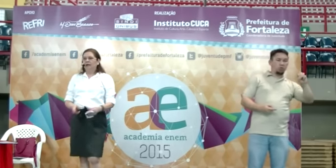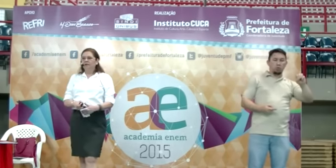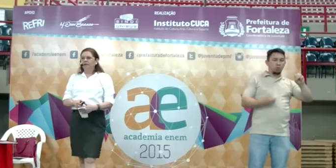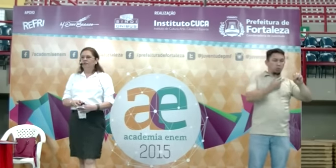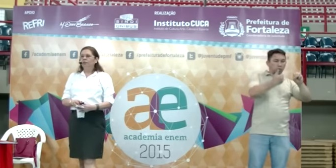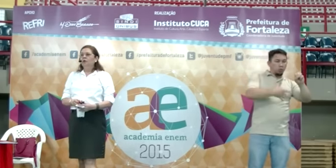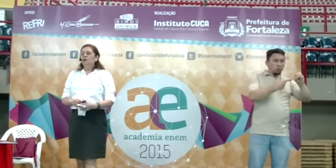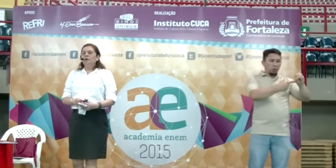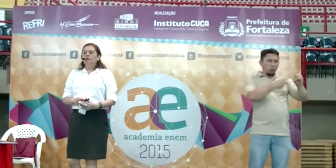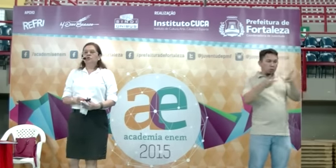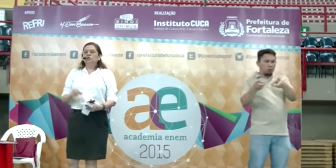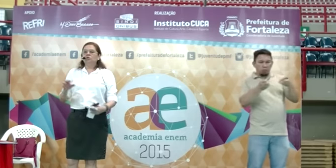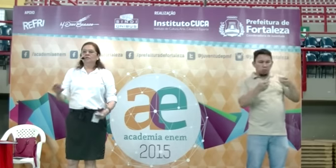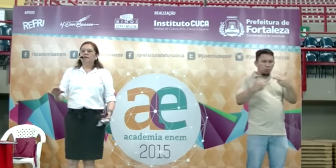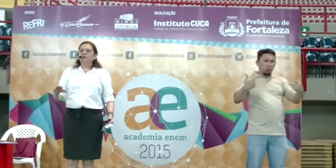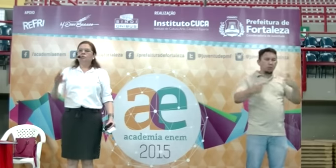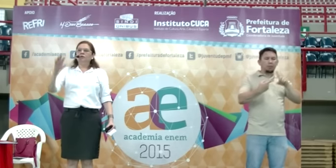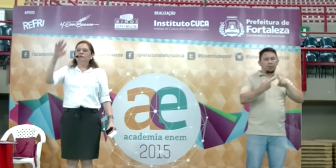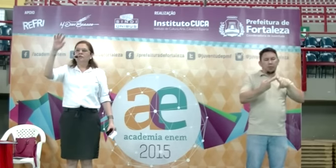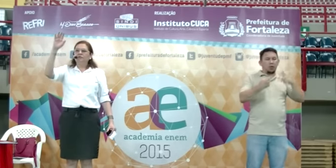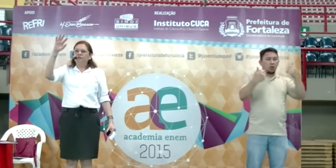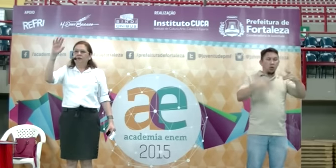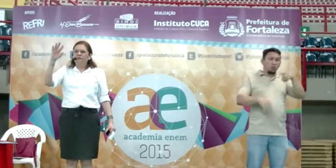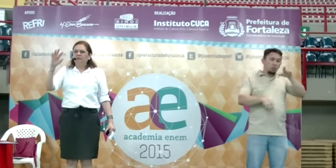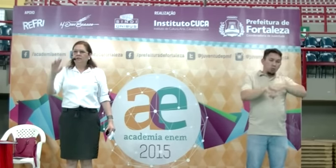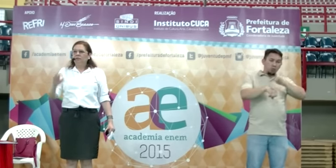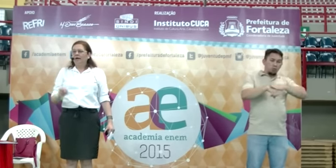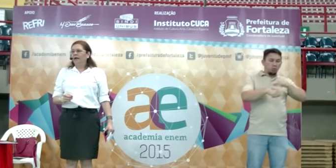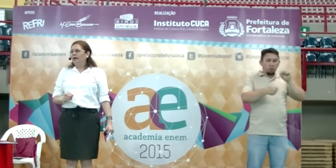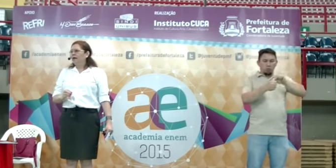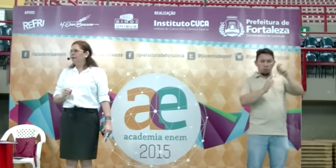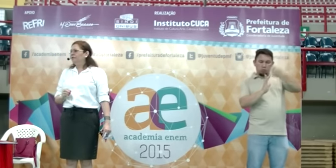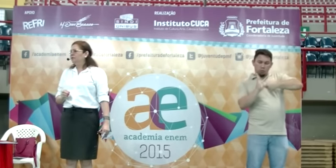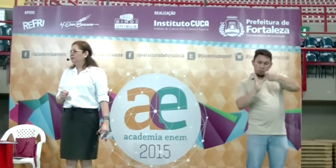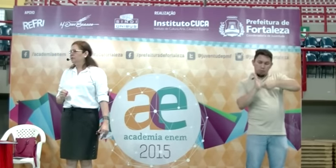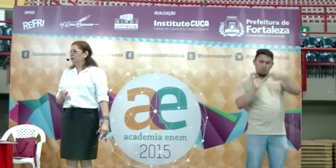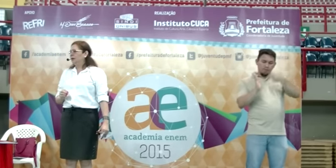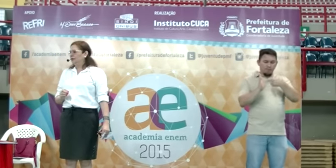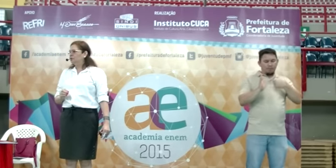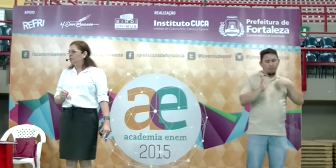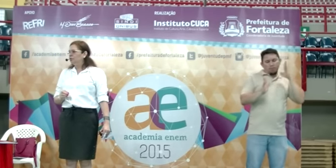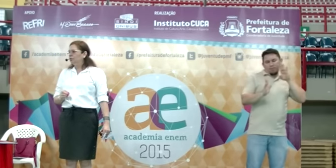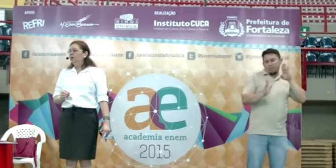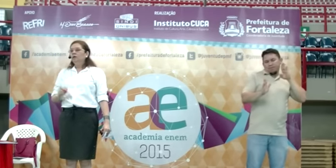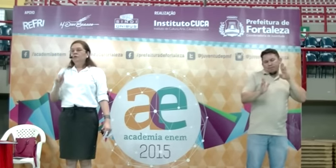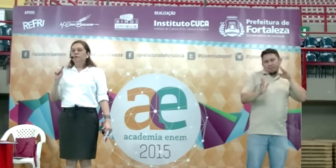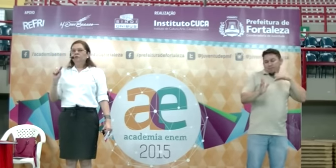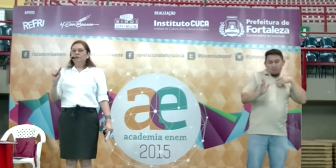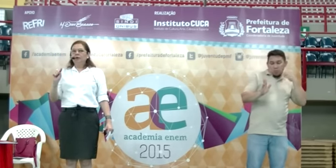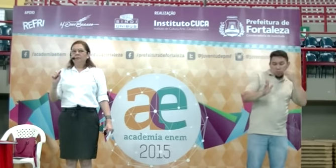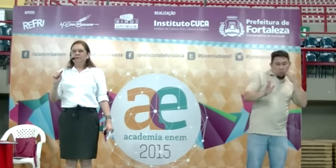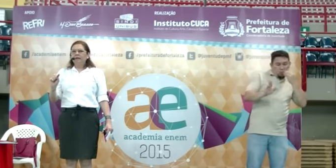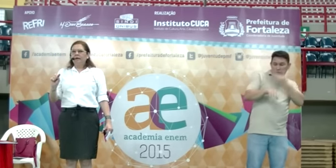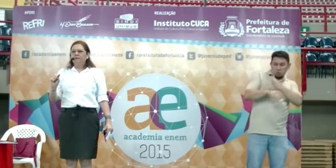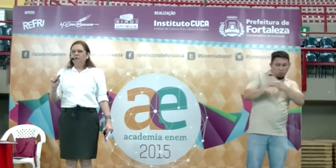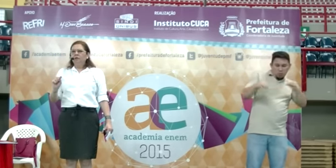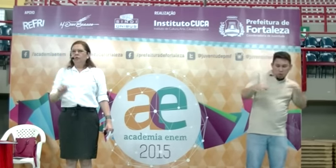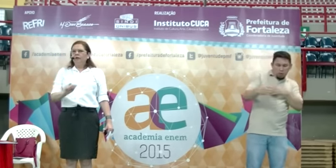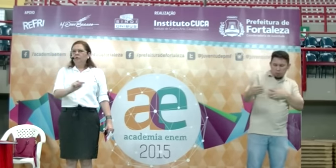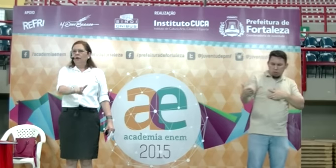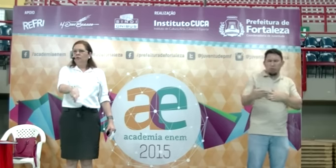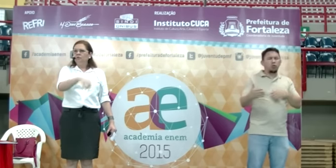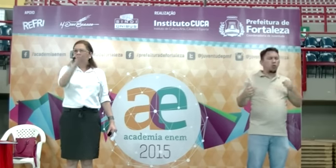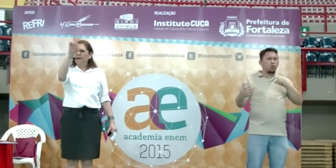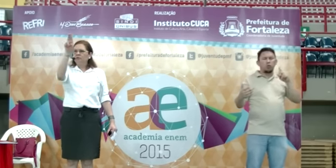você consertar isso. Eu estou dizendo, quando você estiver fazendo a revisão do seu rascunho, você